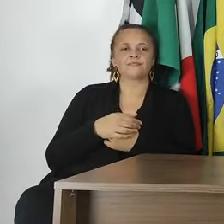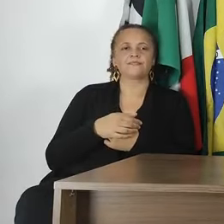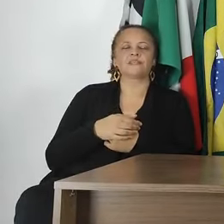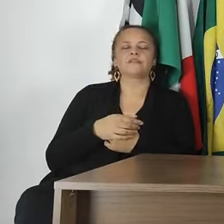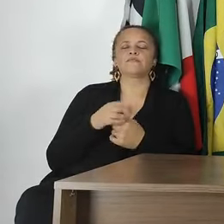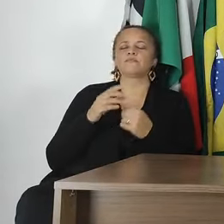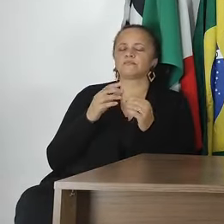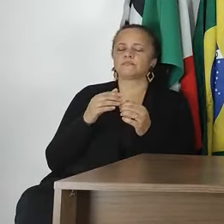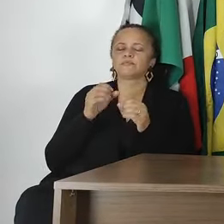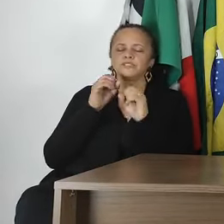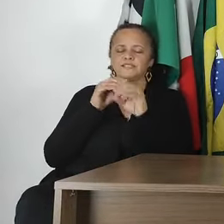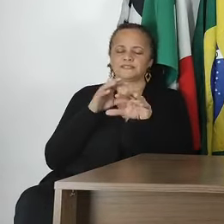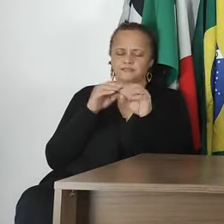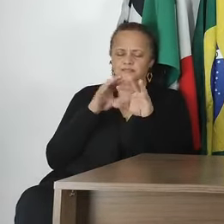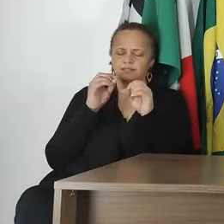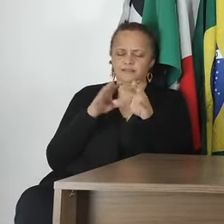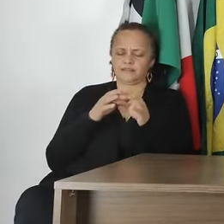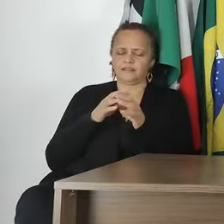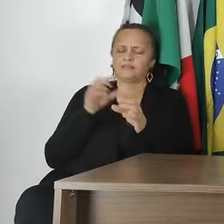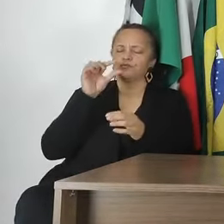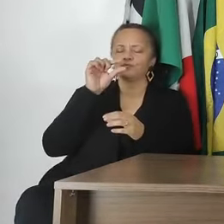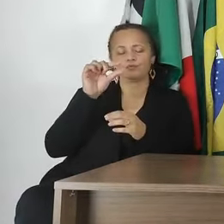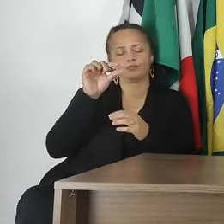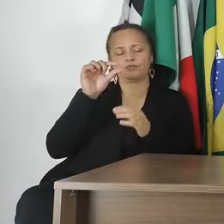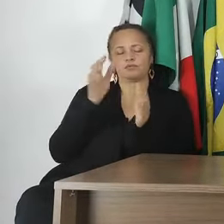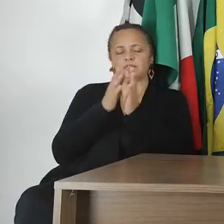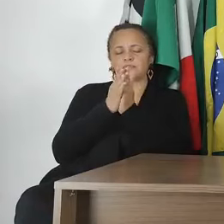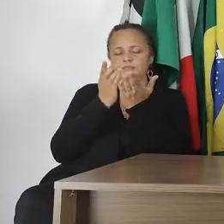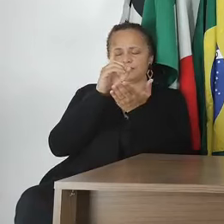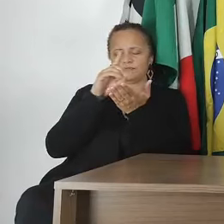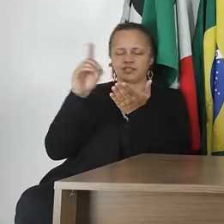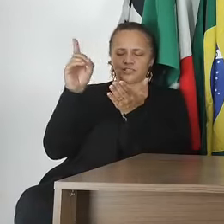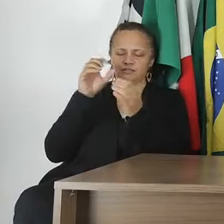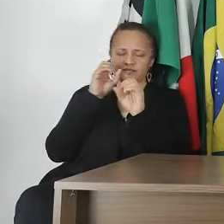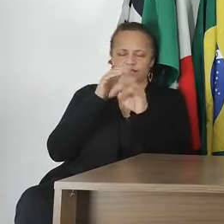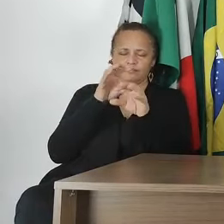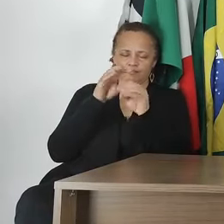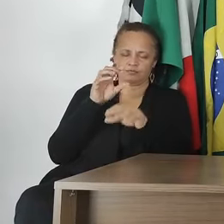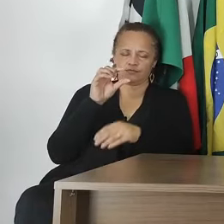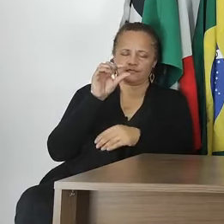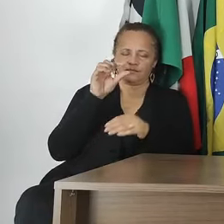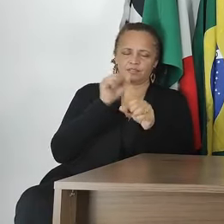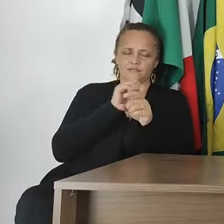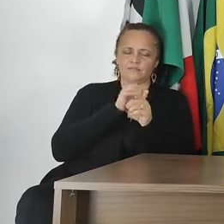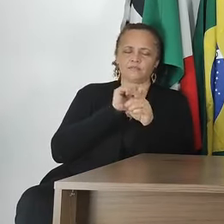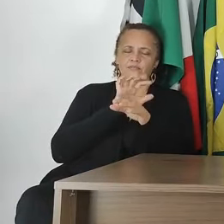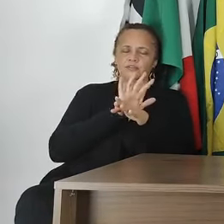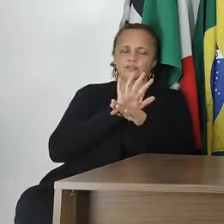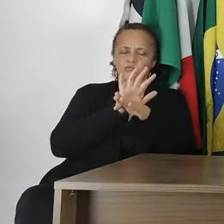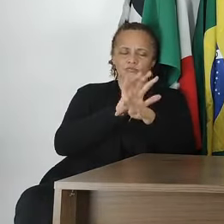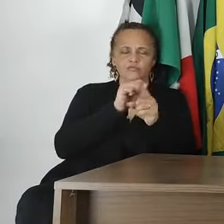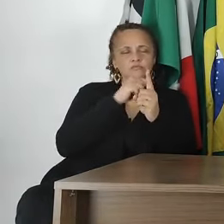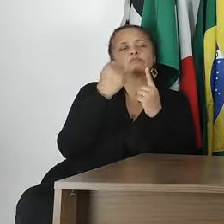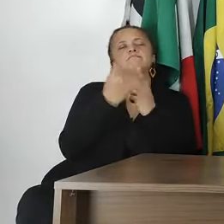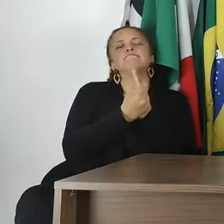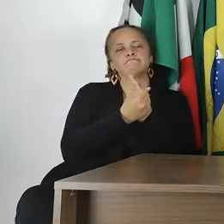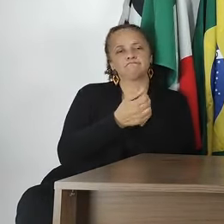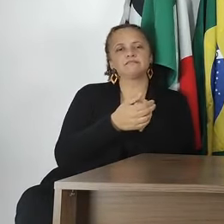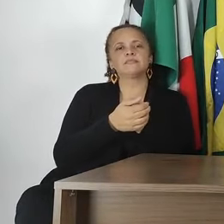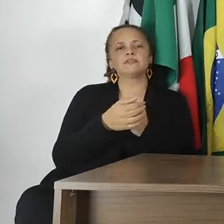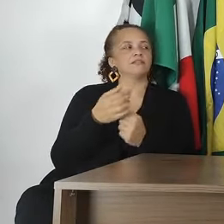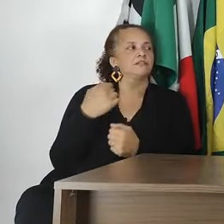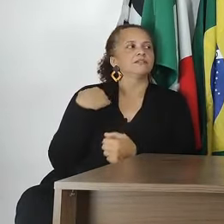Senhor, trazendo um pouco da ação social, trazendo um pouco do nosso trabalho, onde